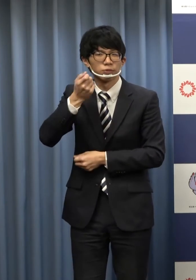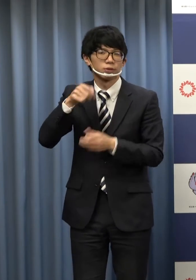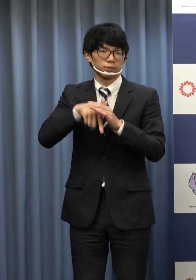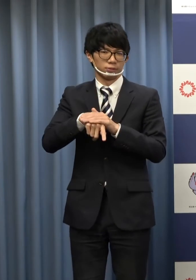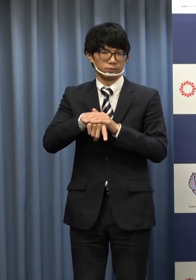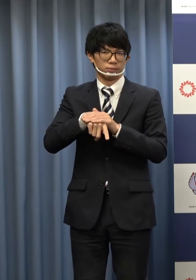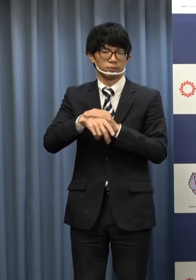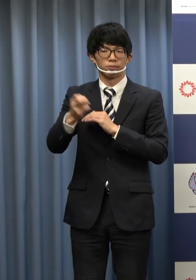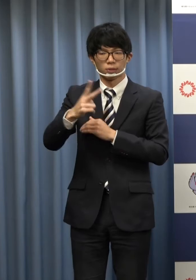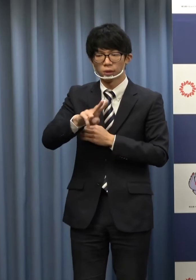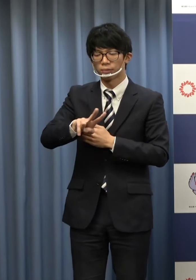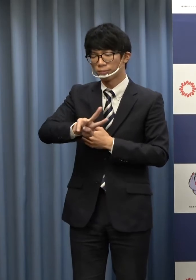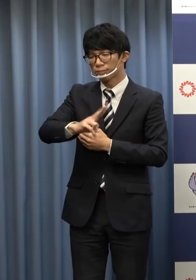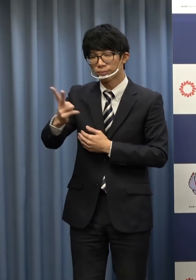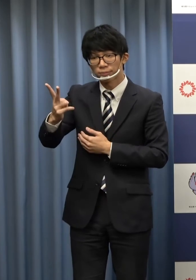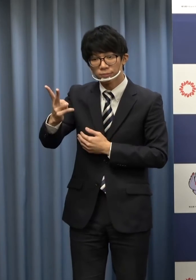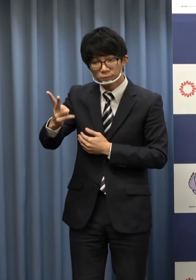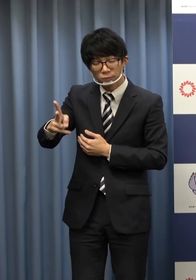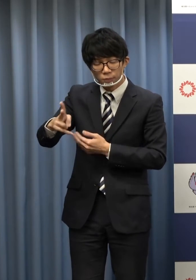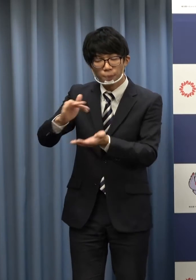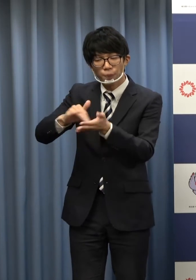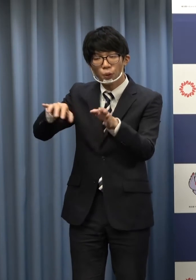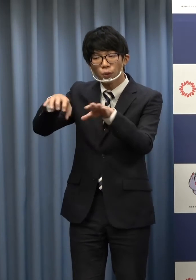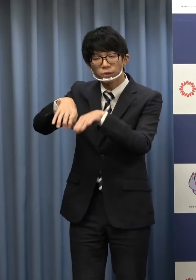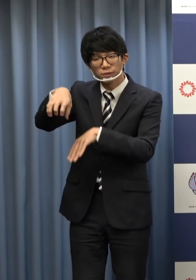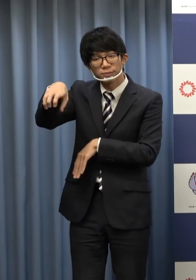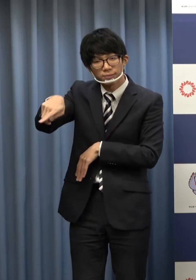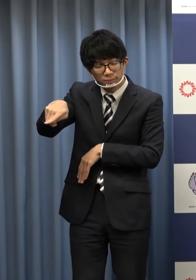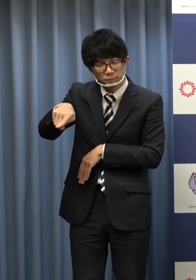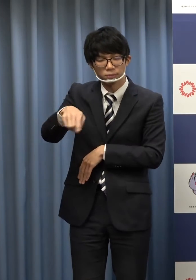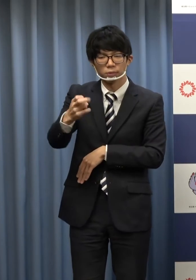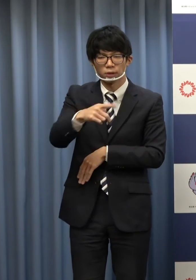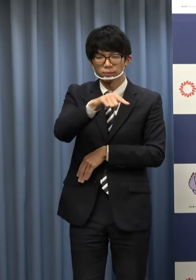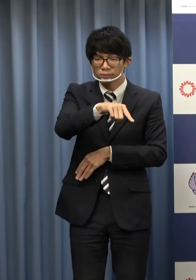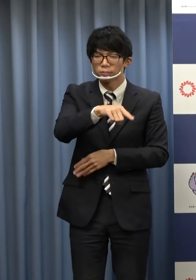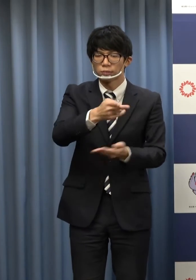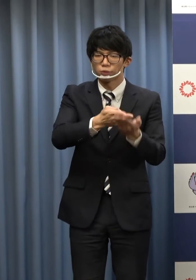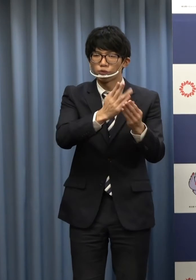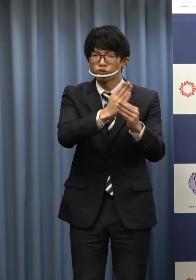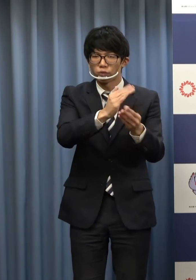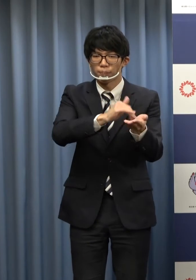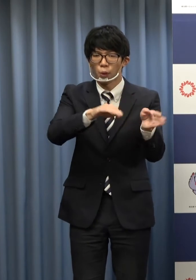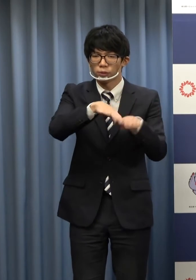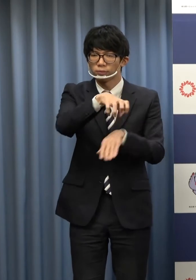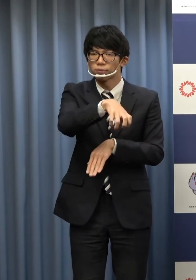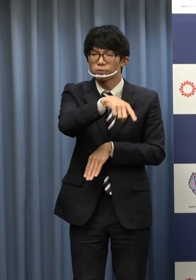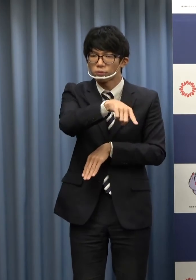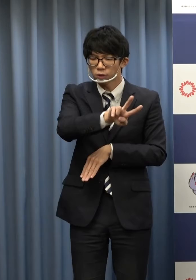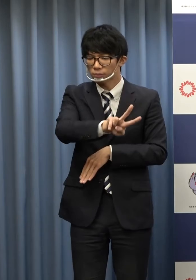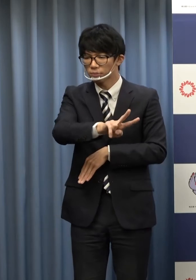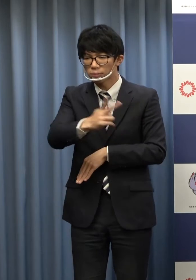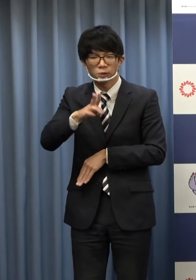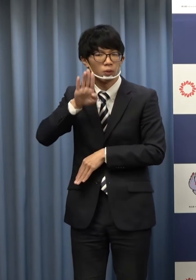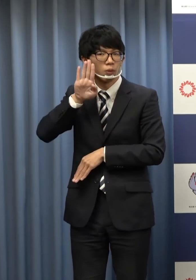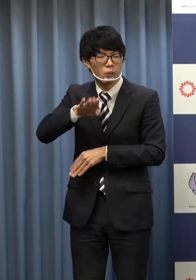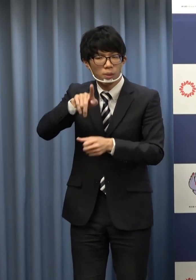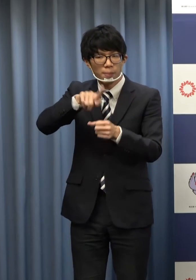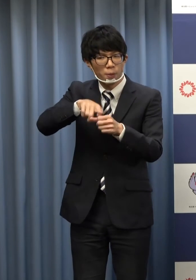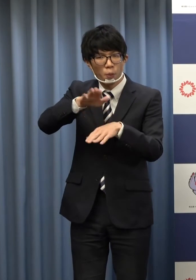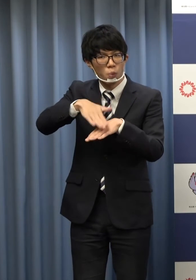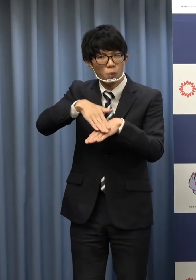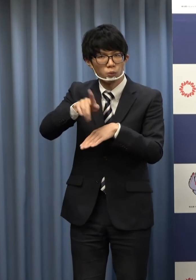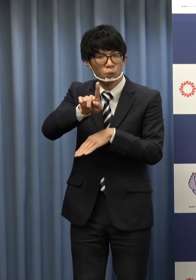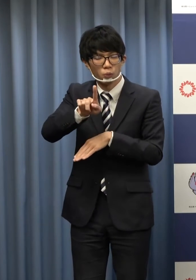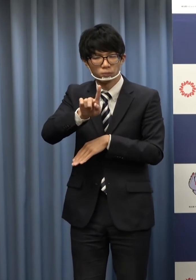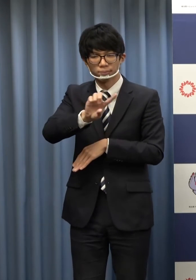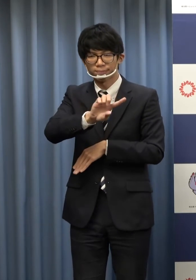け入れ、あるいは転院元病院でも何をすれば我々はより円滑な形で支援ができるか等のお